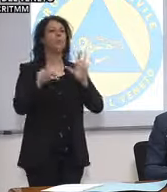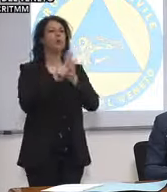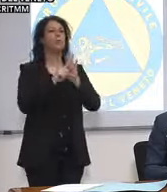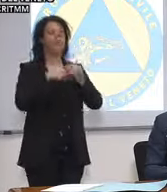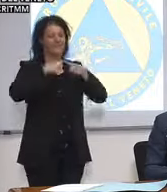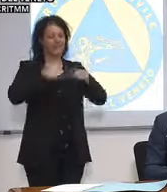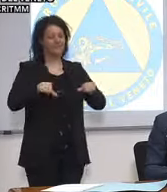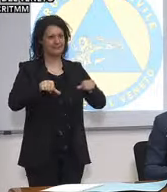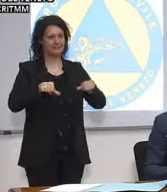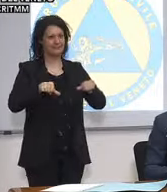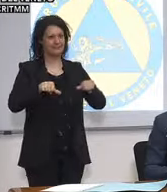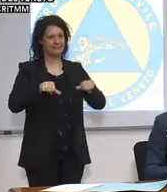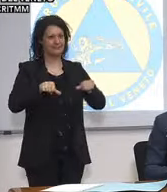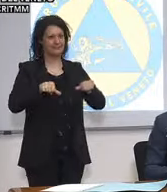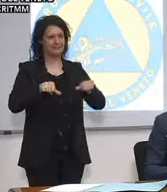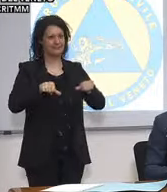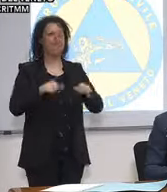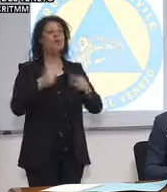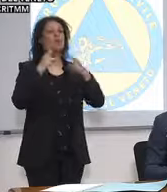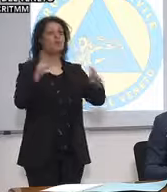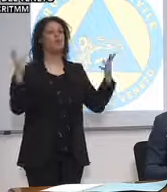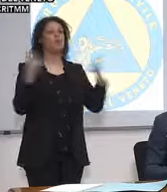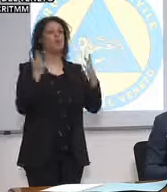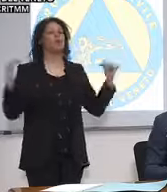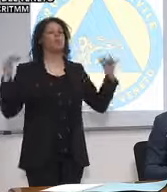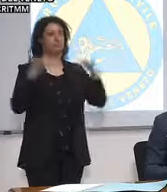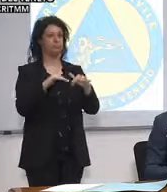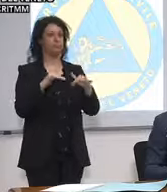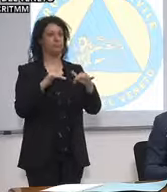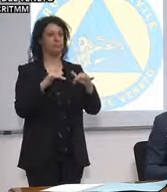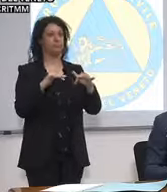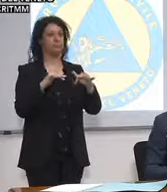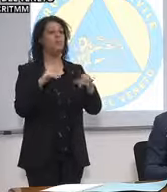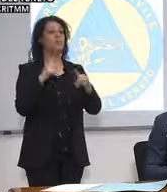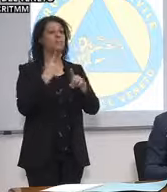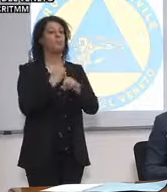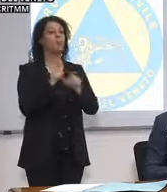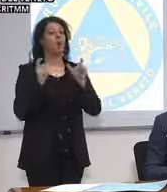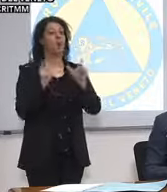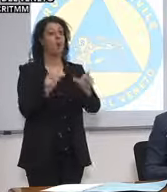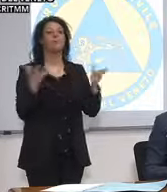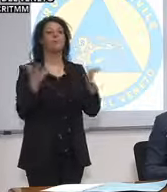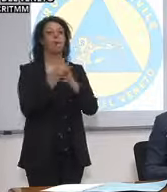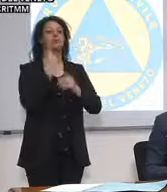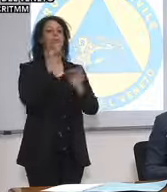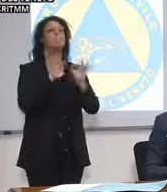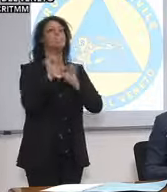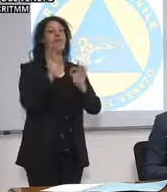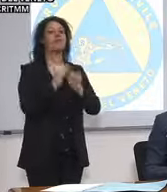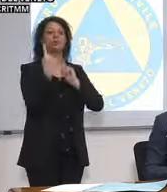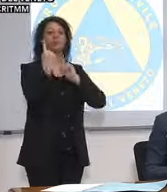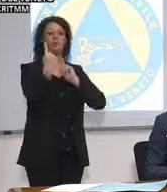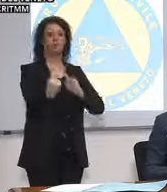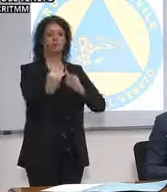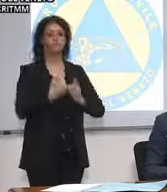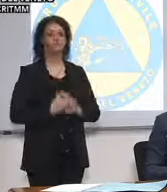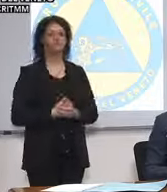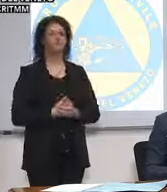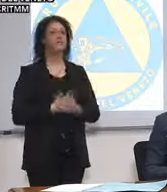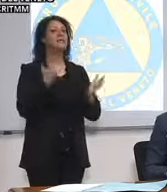residenza o dimora, con divieto di assembramenti e con obbligo di rispetto della distanza di 1 metro tra le persone, salvo